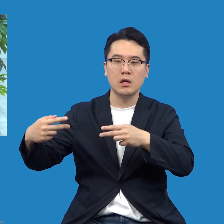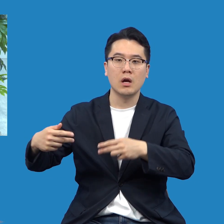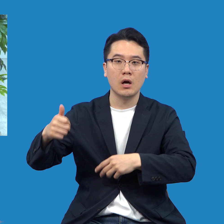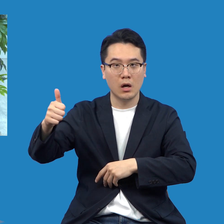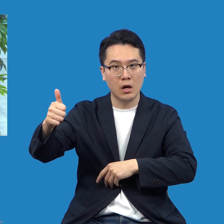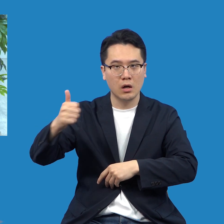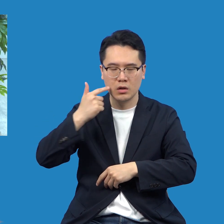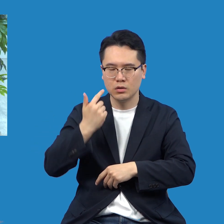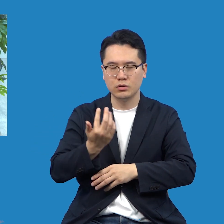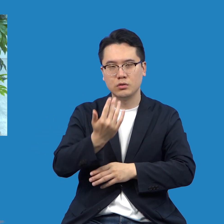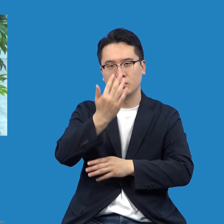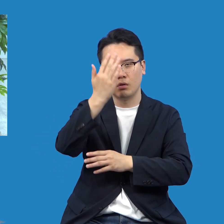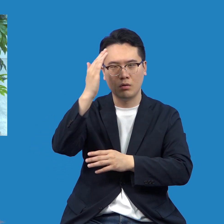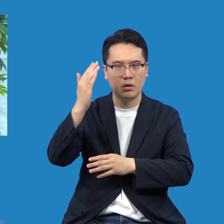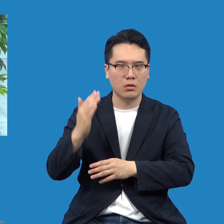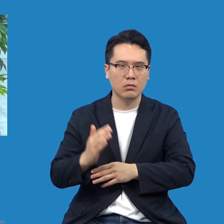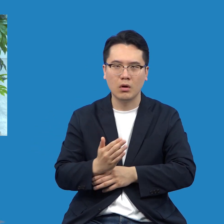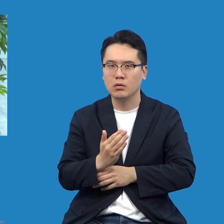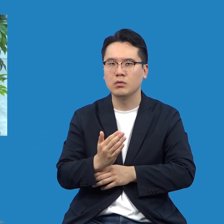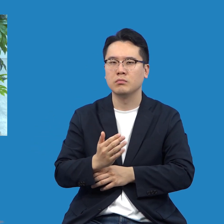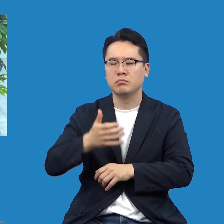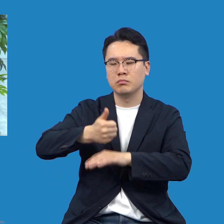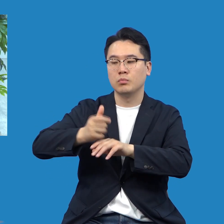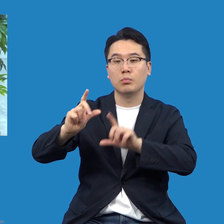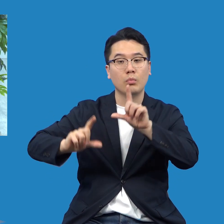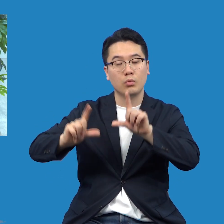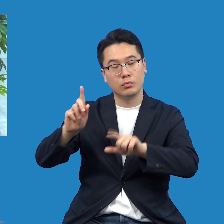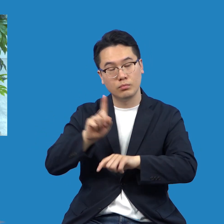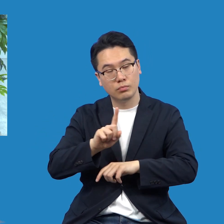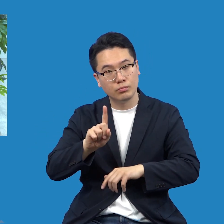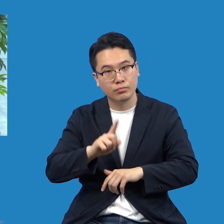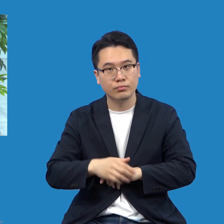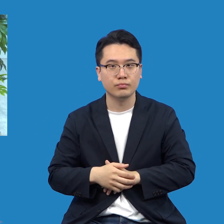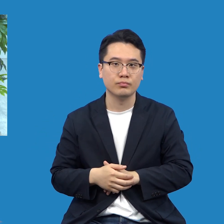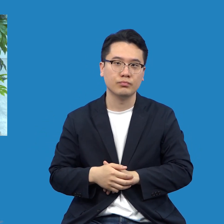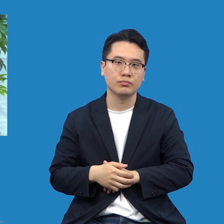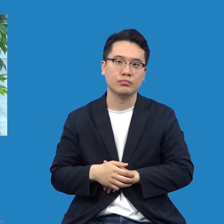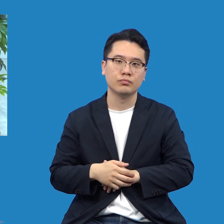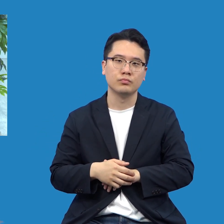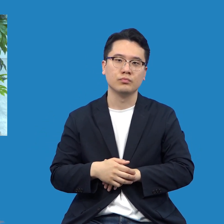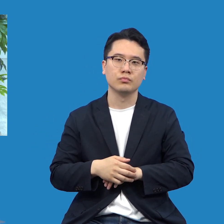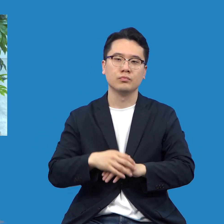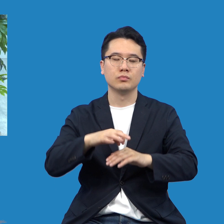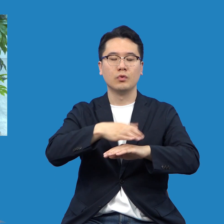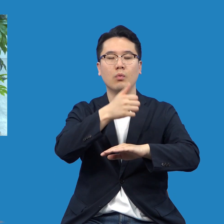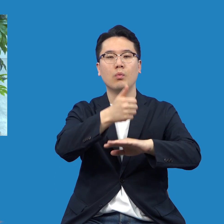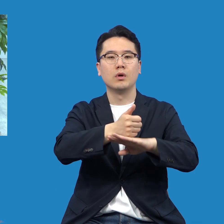최후의 모습이 무엇이었습니까? 열왕기 기자는요,